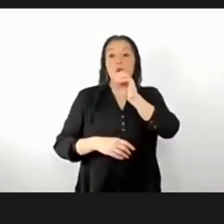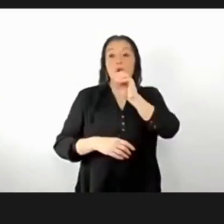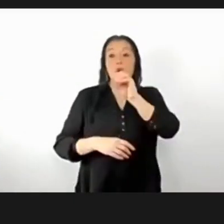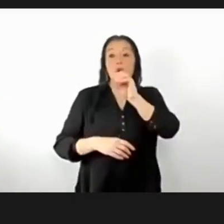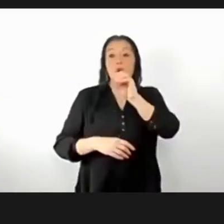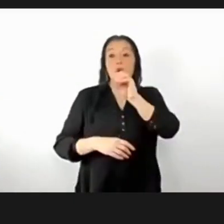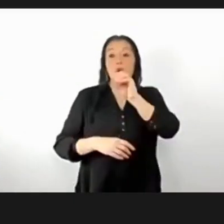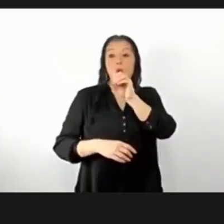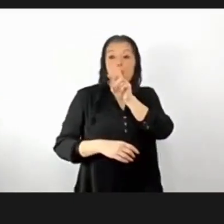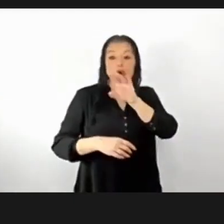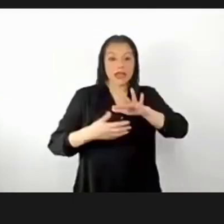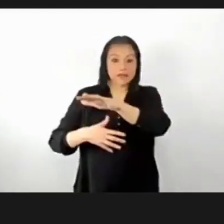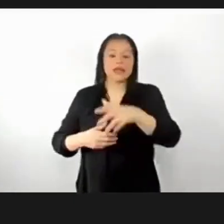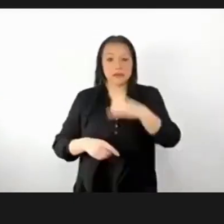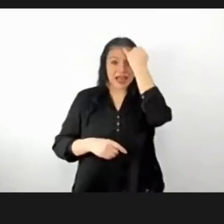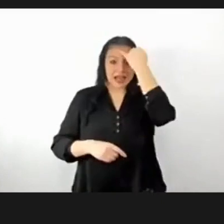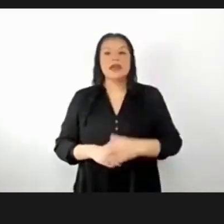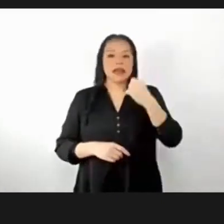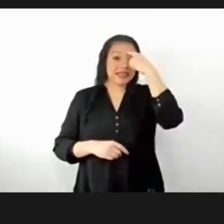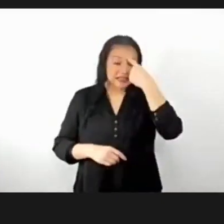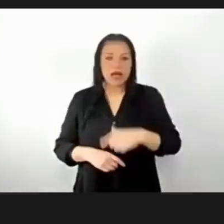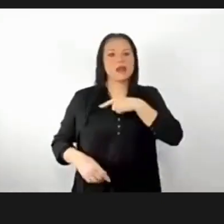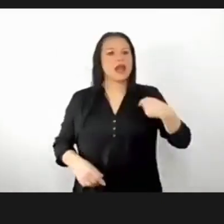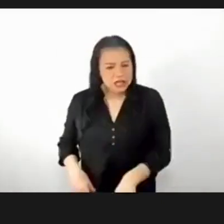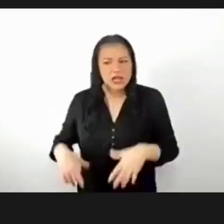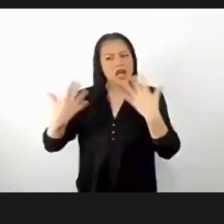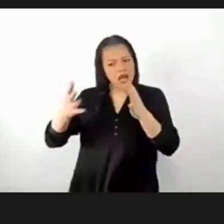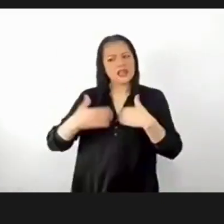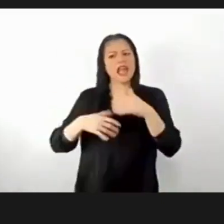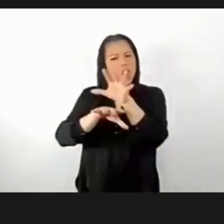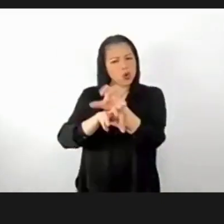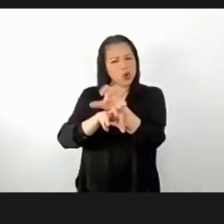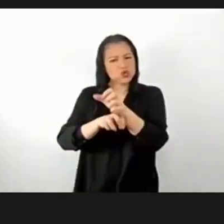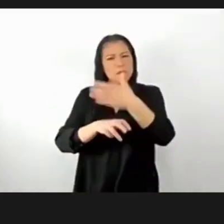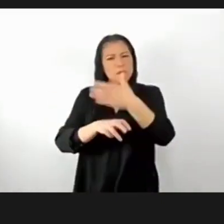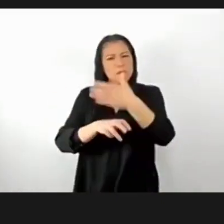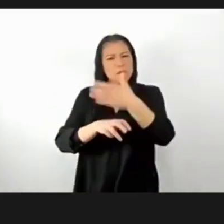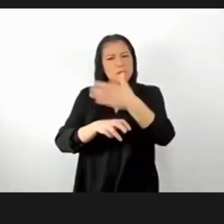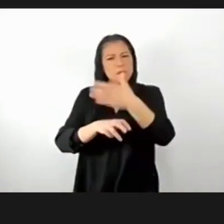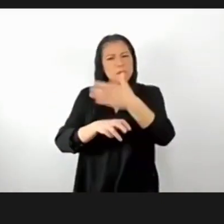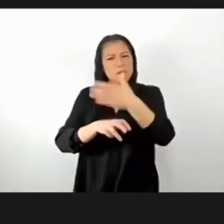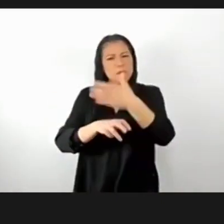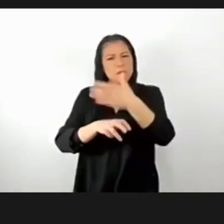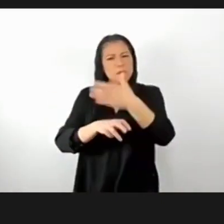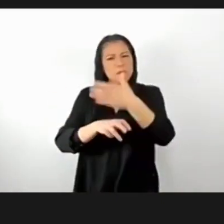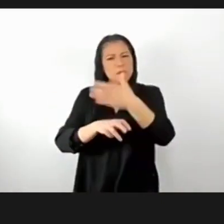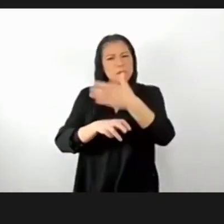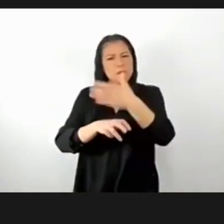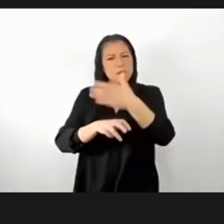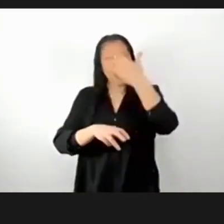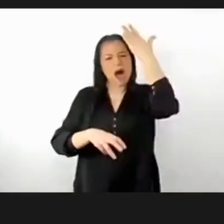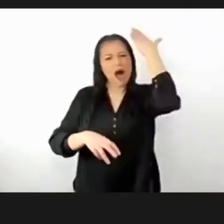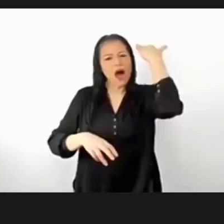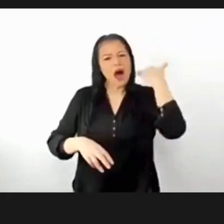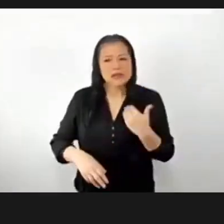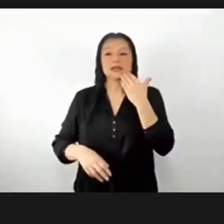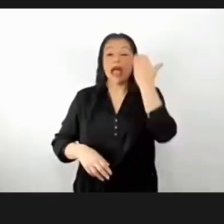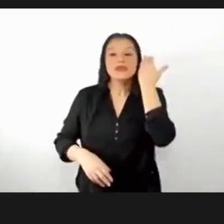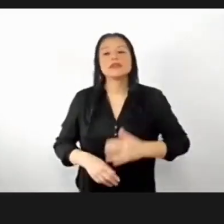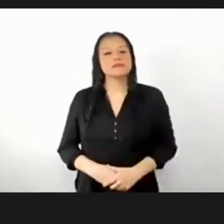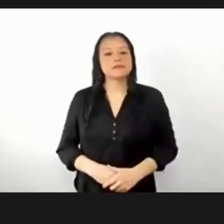la India y que en la China ya habían costumbres ancestrales en las cuales